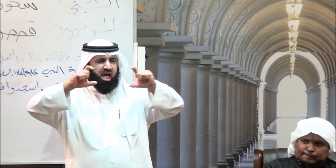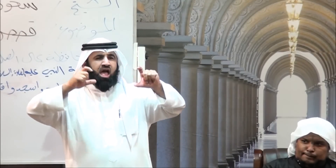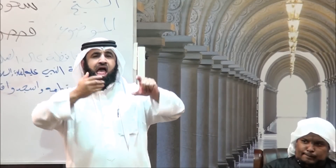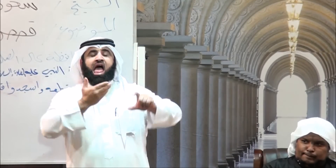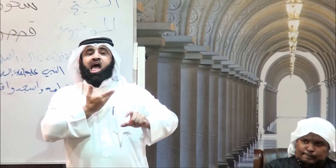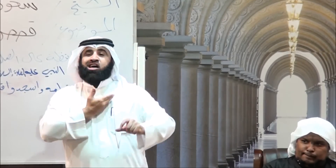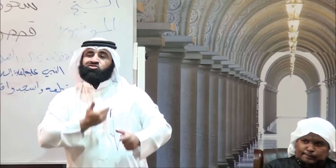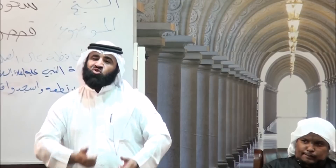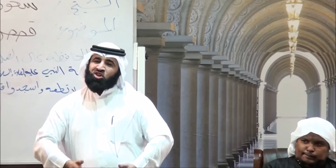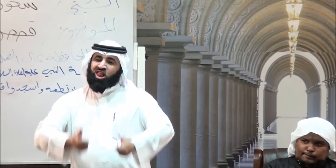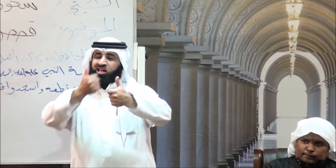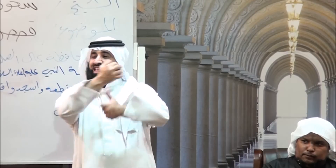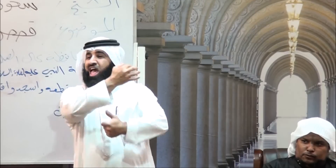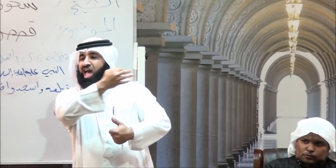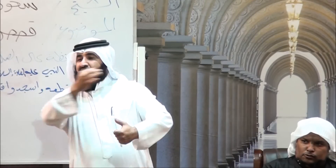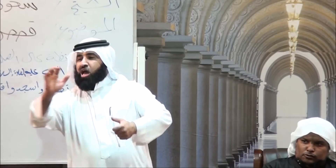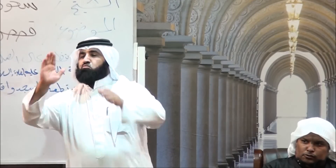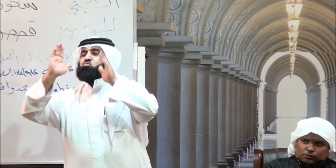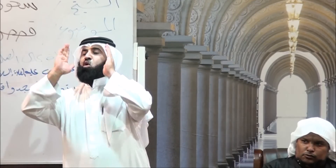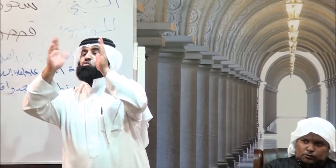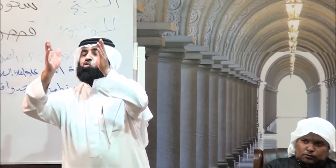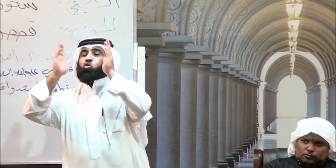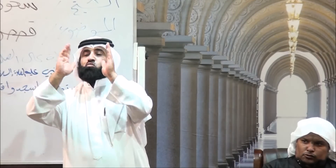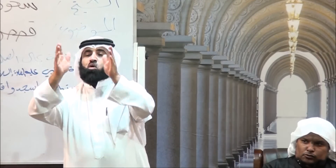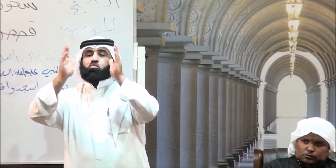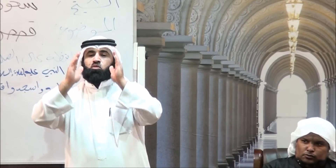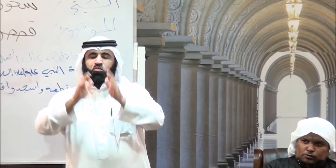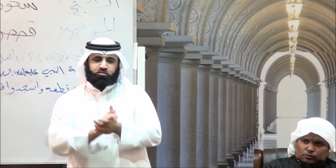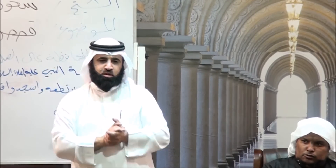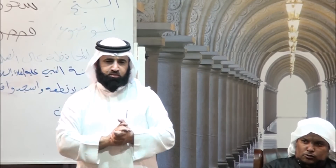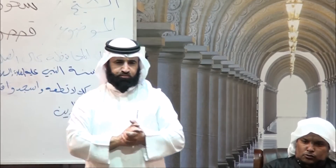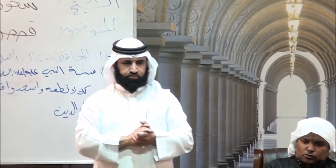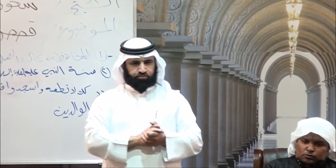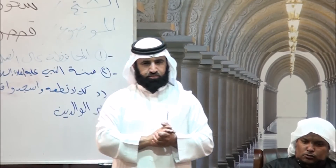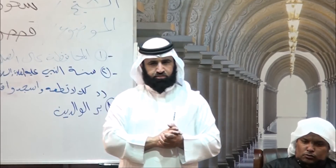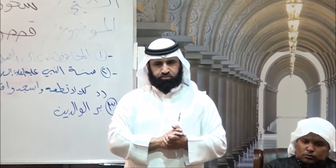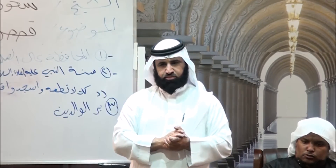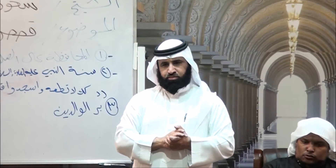وهو يقول له يا مالك